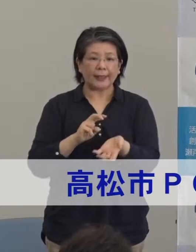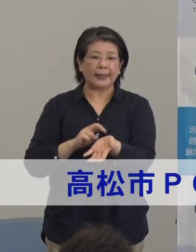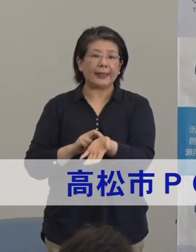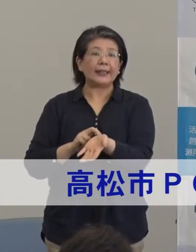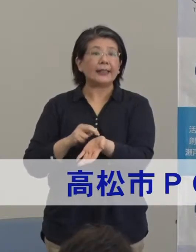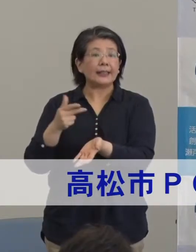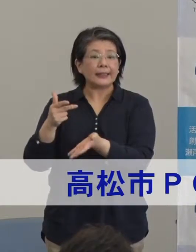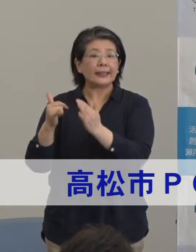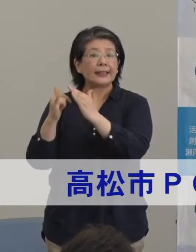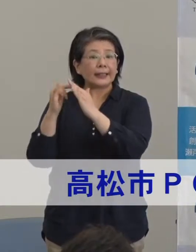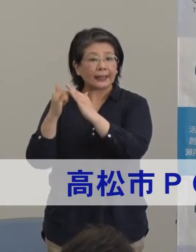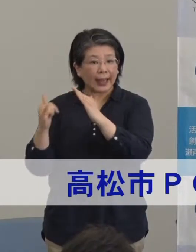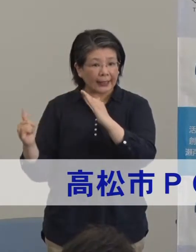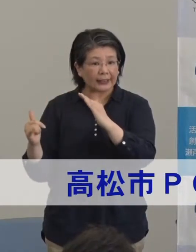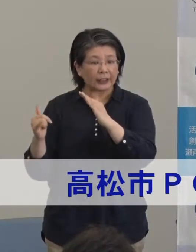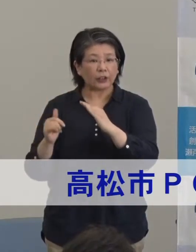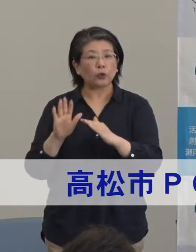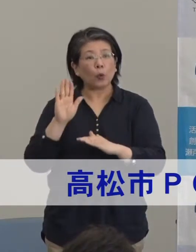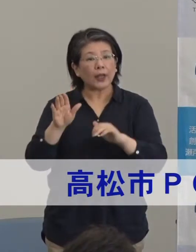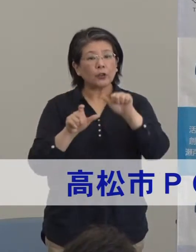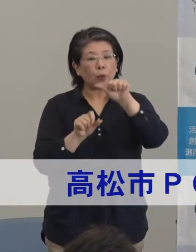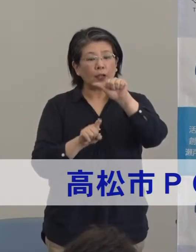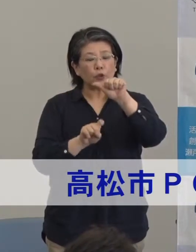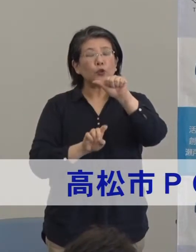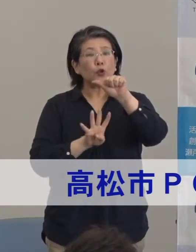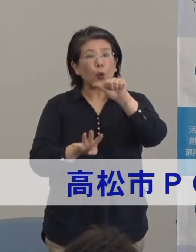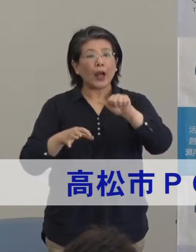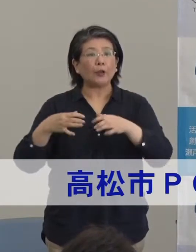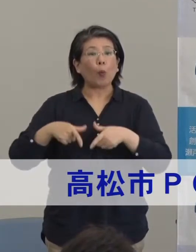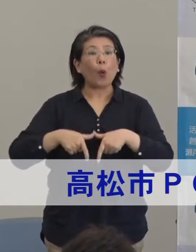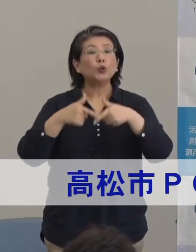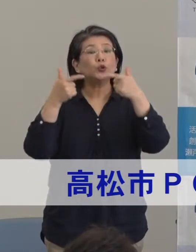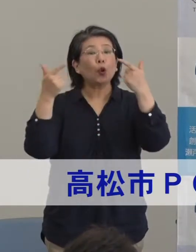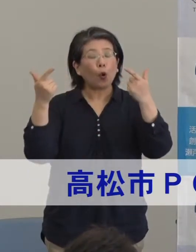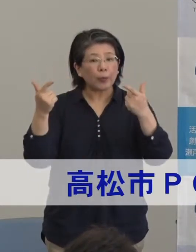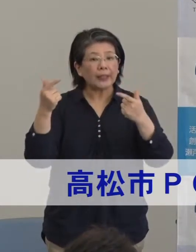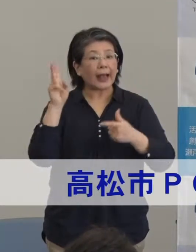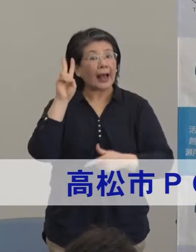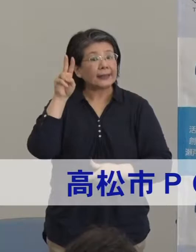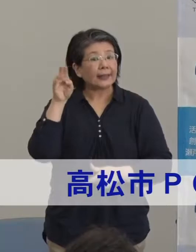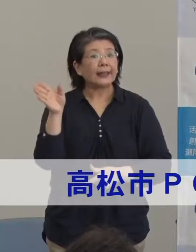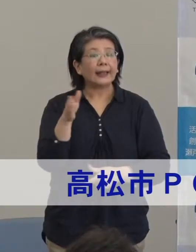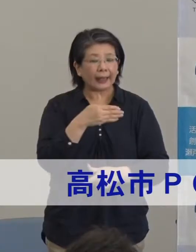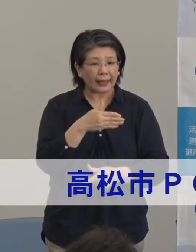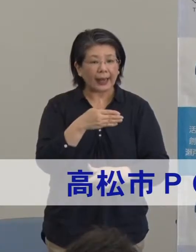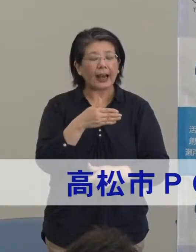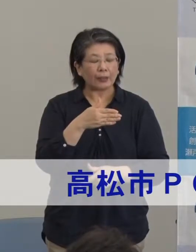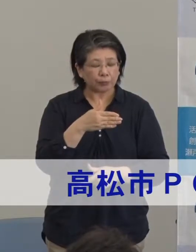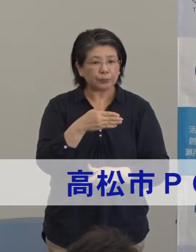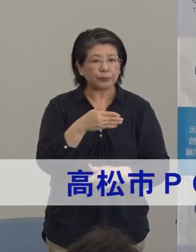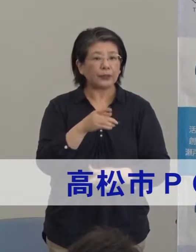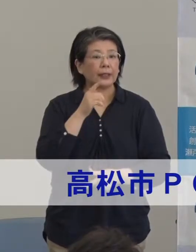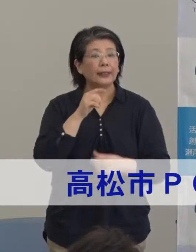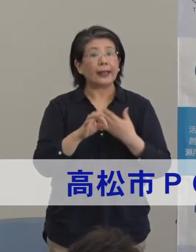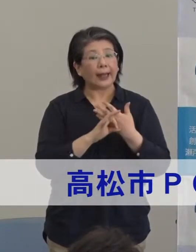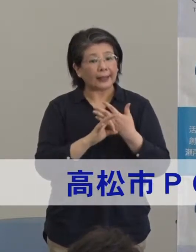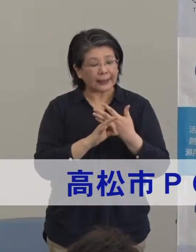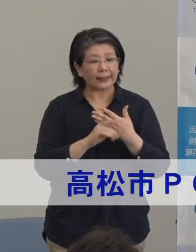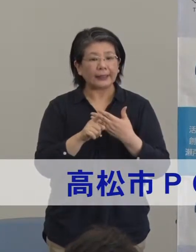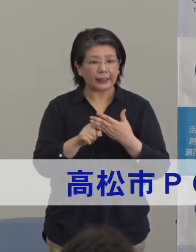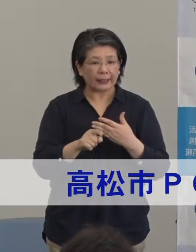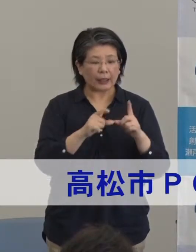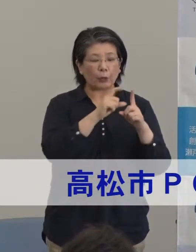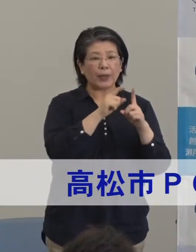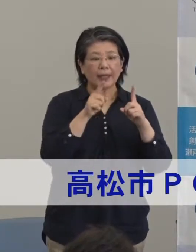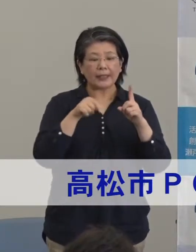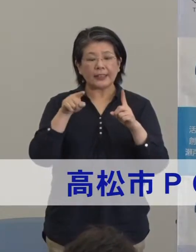今月14日の木曜日、今週ですが、今週14日の木曜日、あさってから、暫定的に高松市 PCR